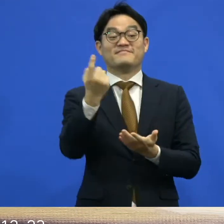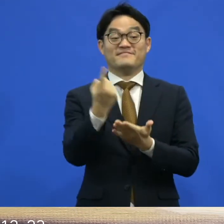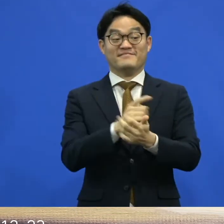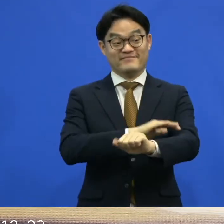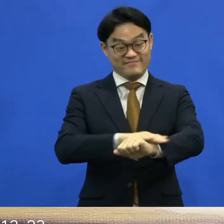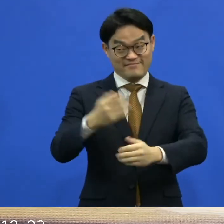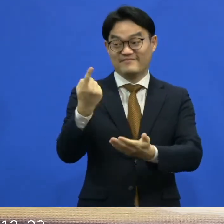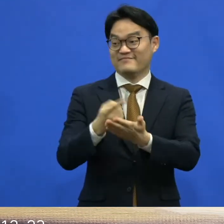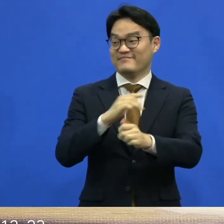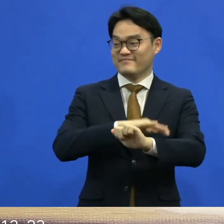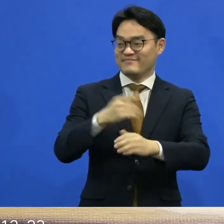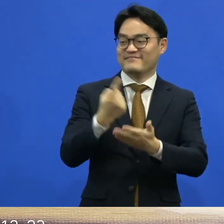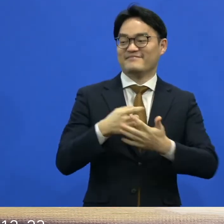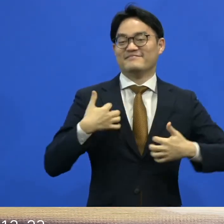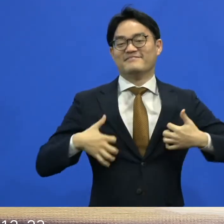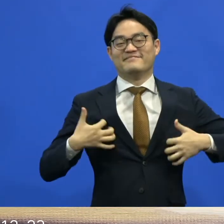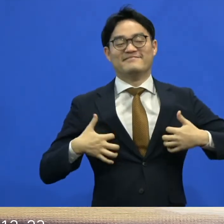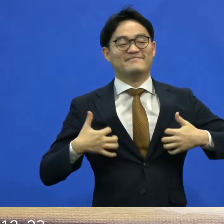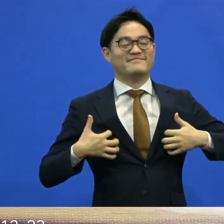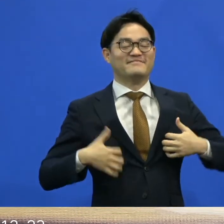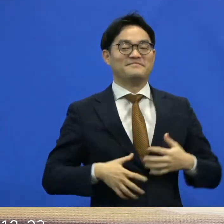웰컴. 감사합니다.